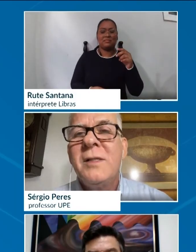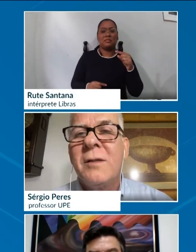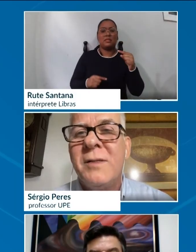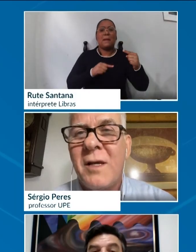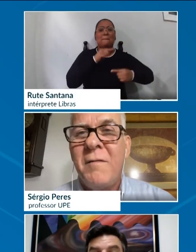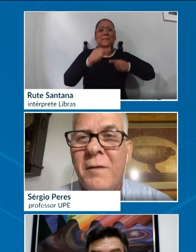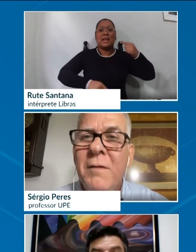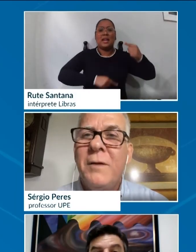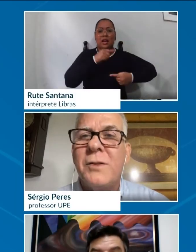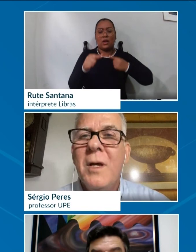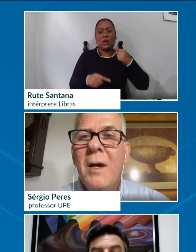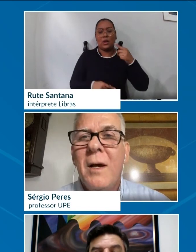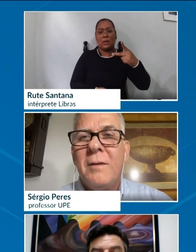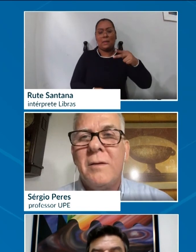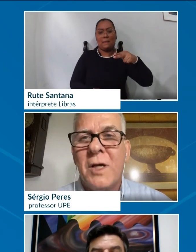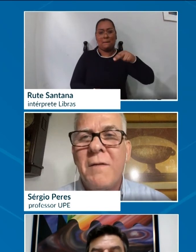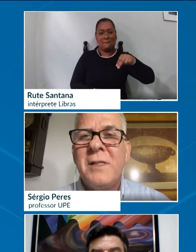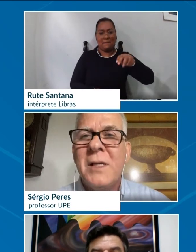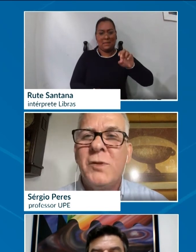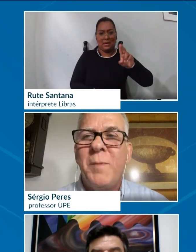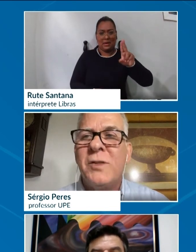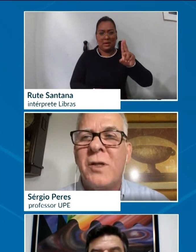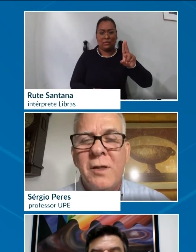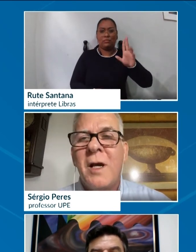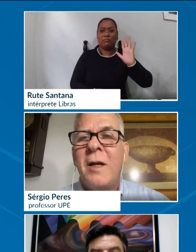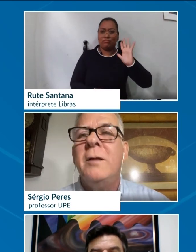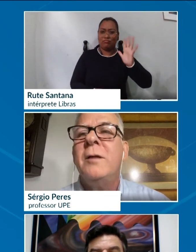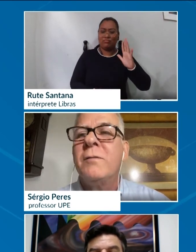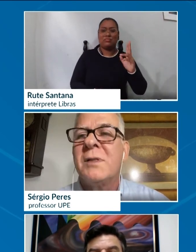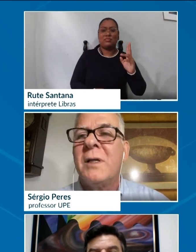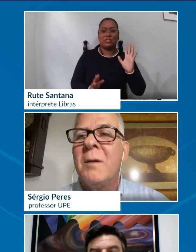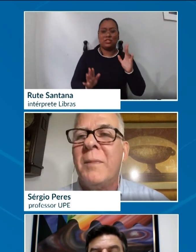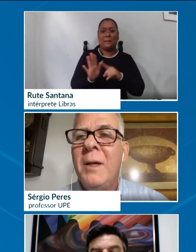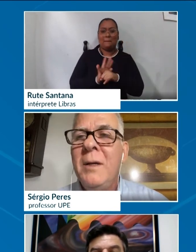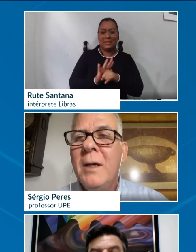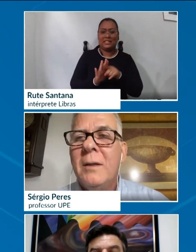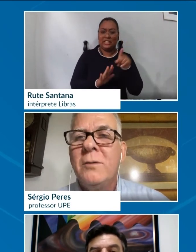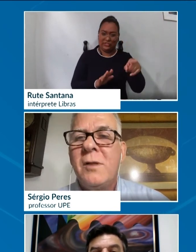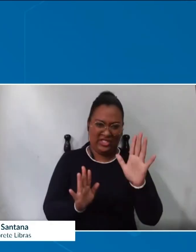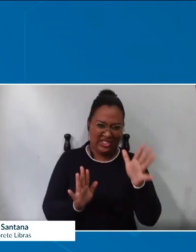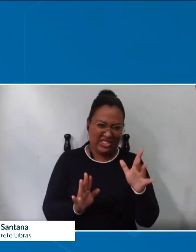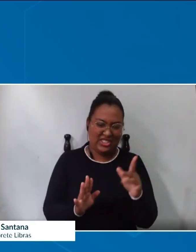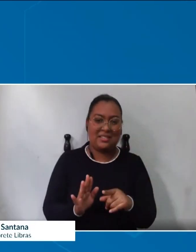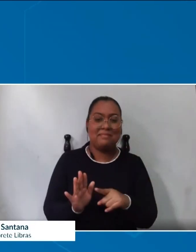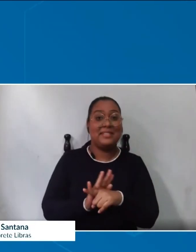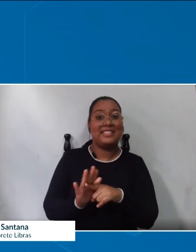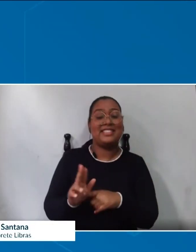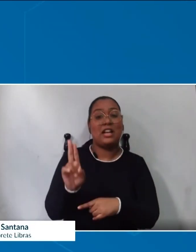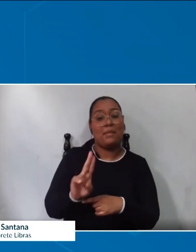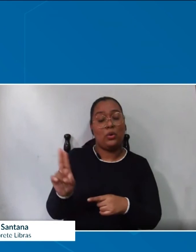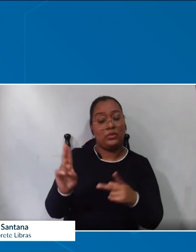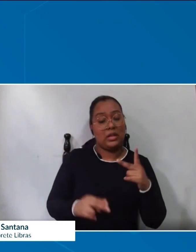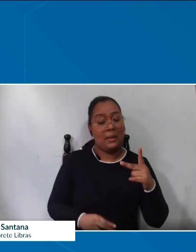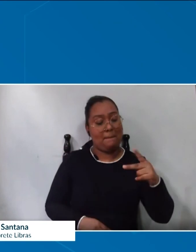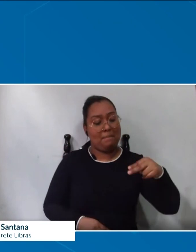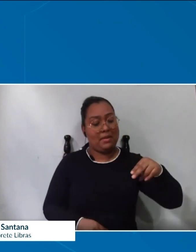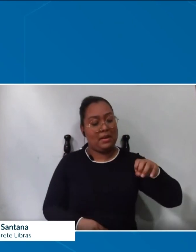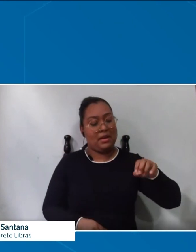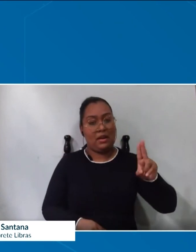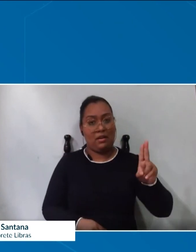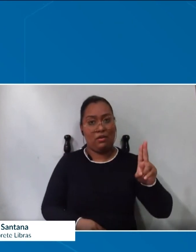também que são inservíveis, já fizemos pesquisa, acredito que você também, de utilização desses pneus